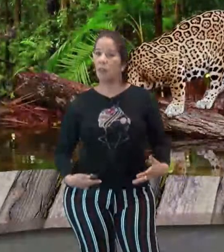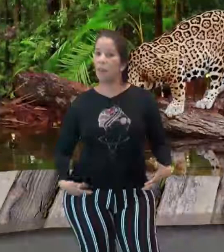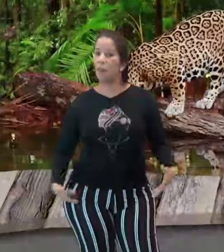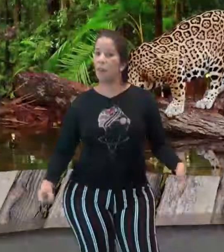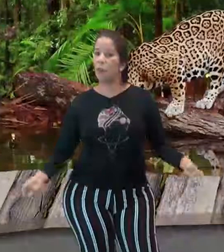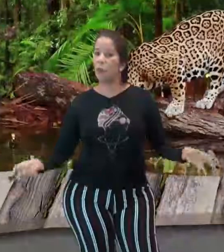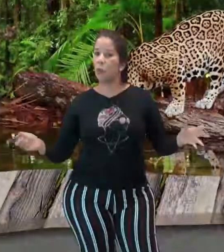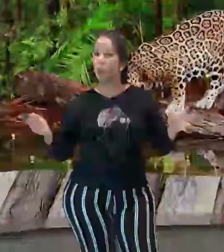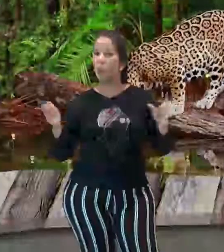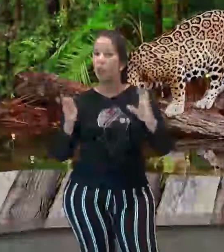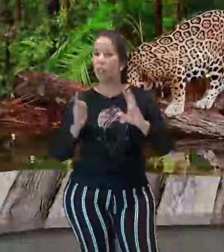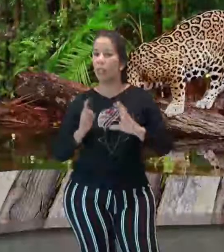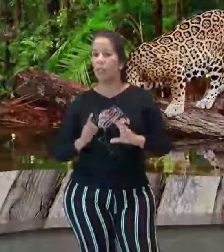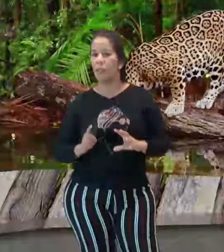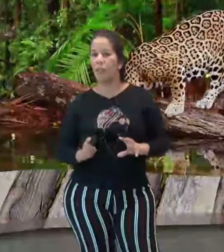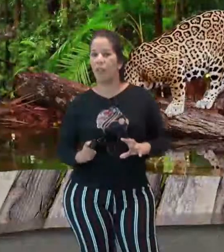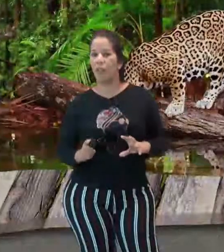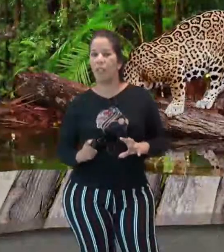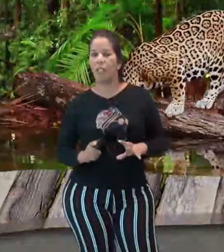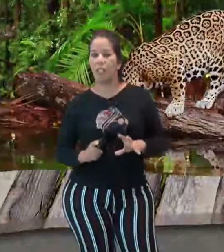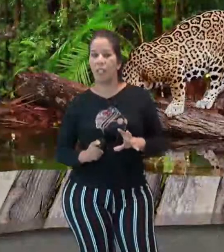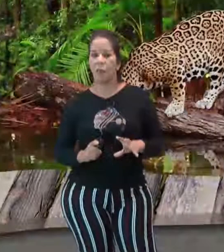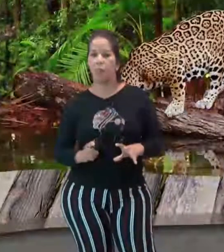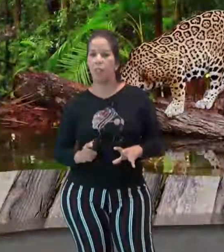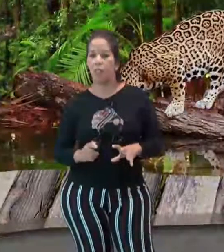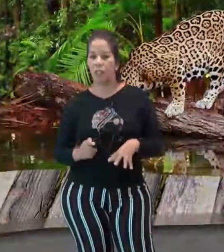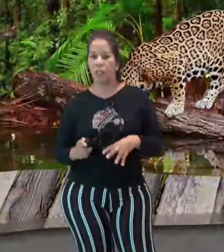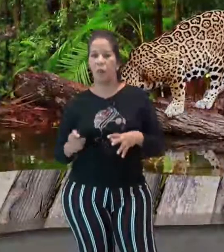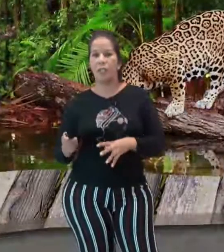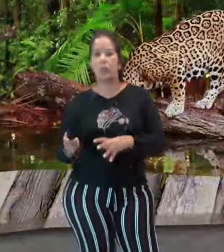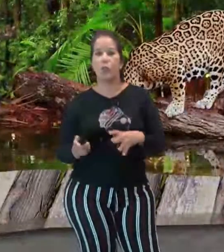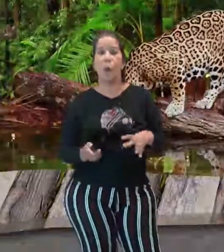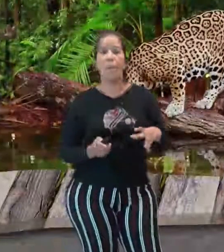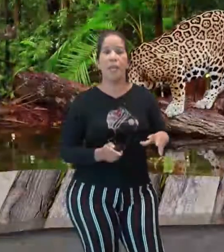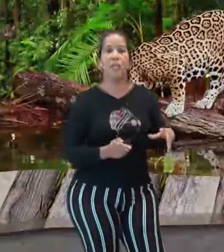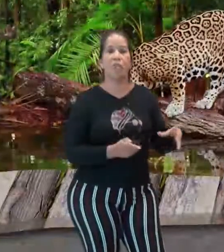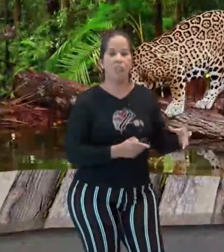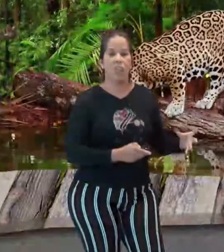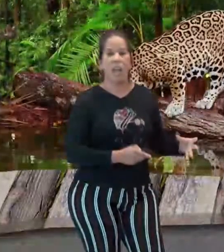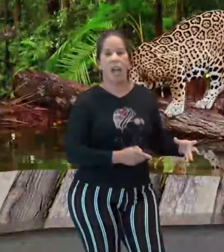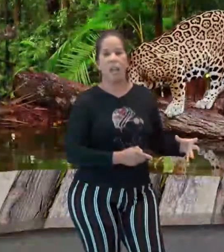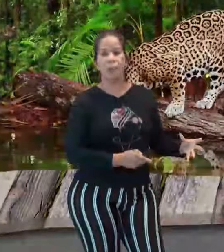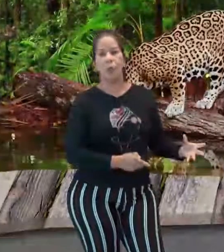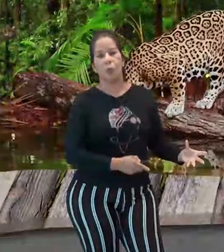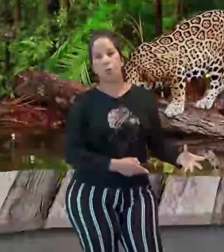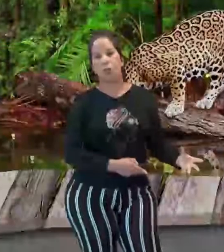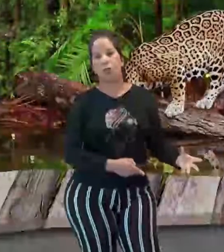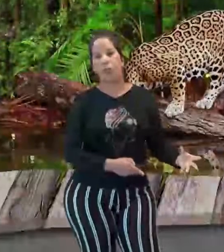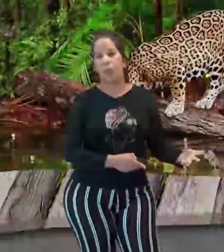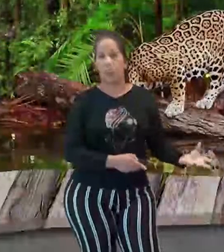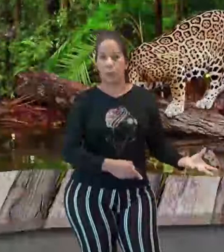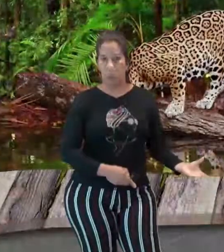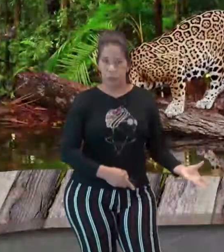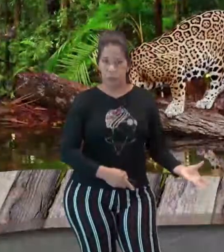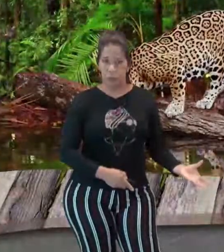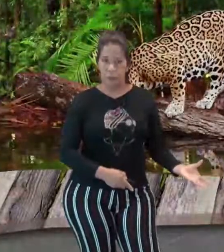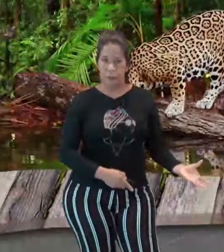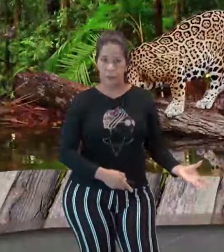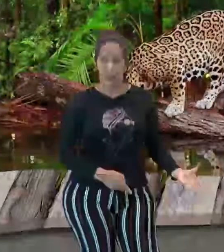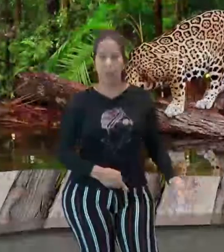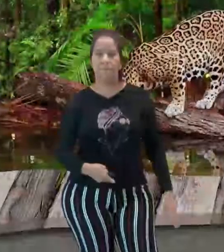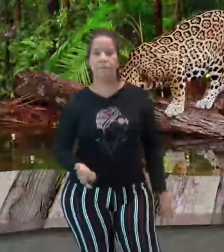nós envolvemos tudo, né? Que faz parte aí dessa sexualidade, que não é somente a estrutura